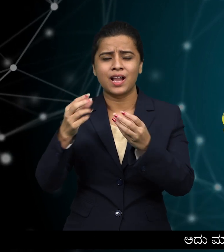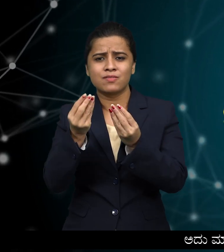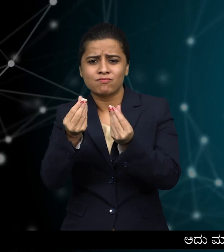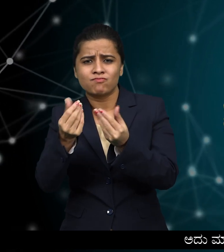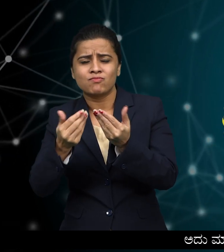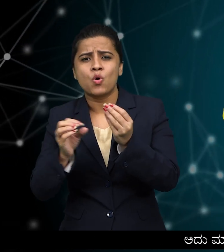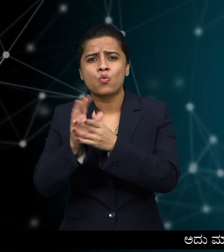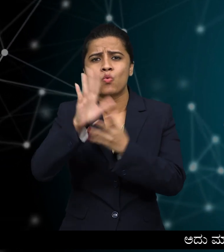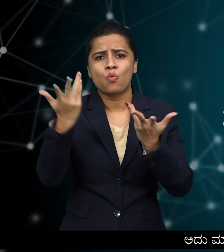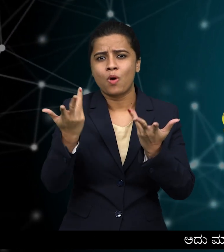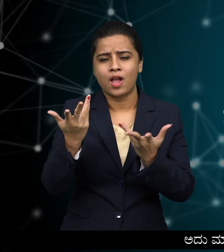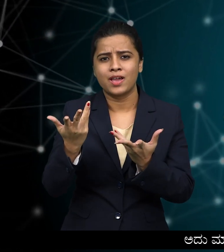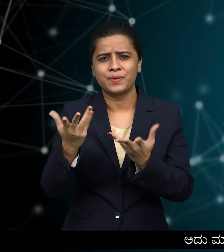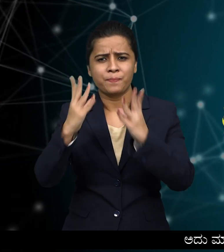ಅದು ಮಾಯವಾಗುತ್ತದೆಯೇ?